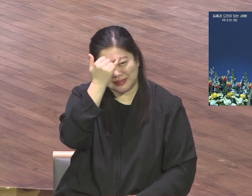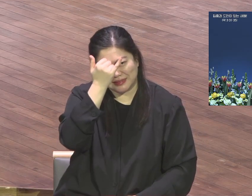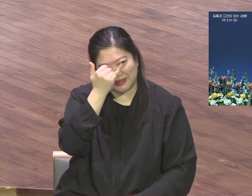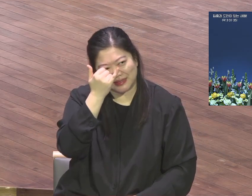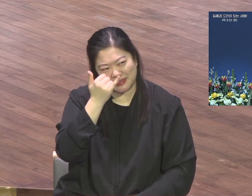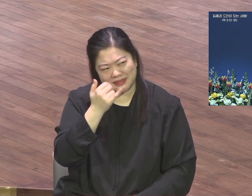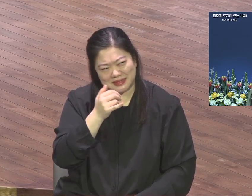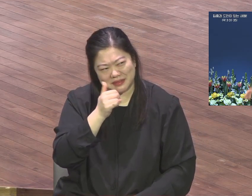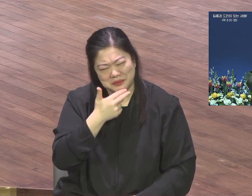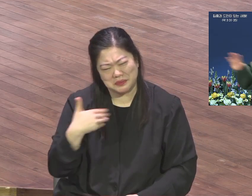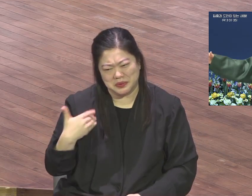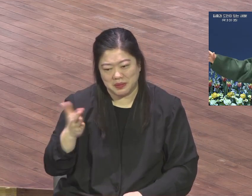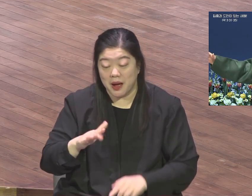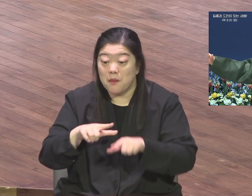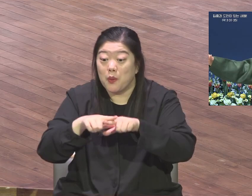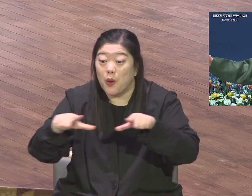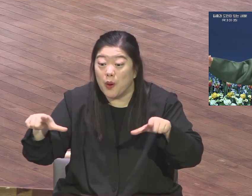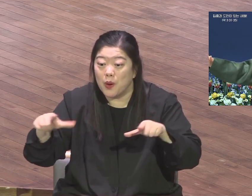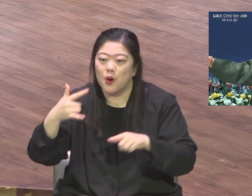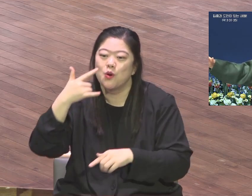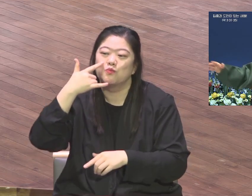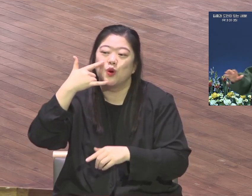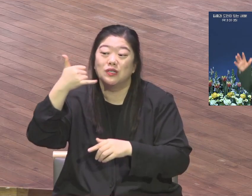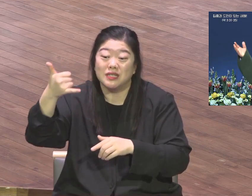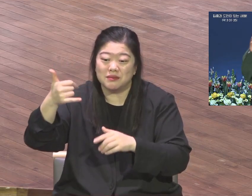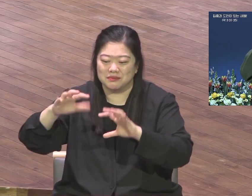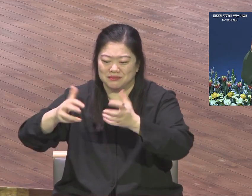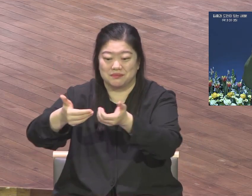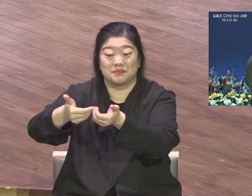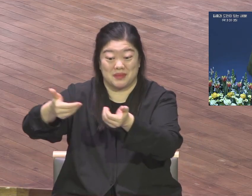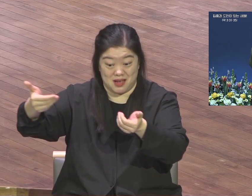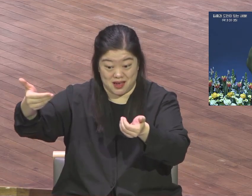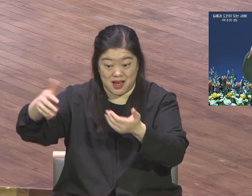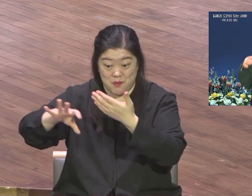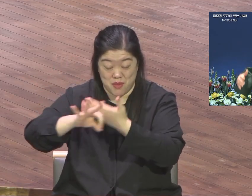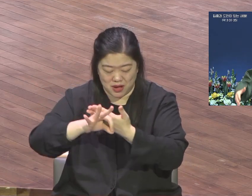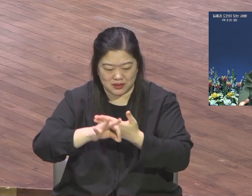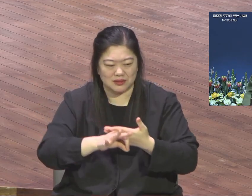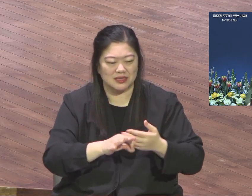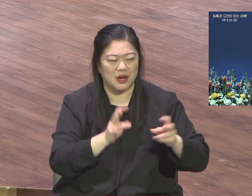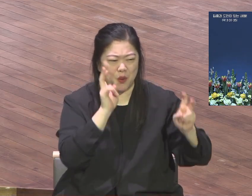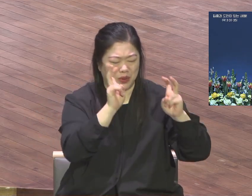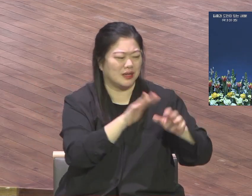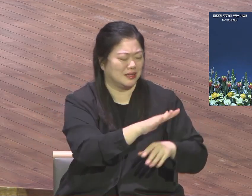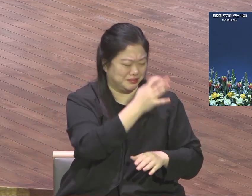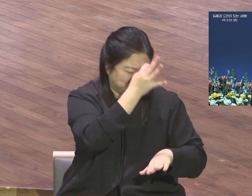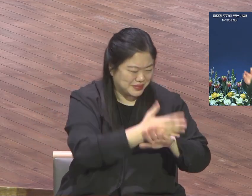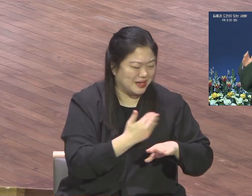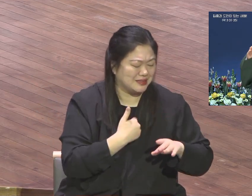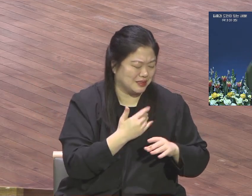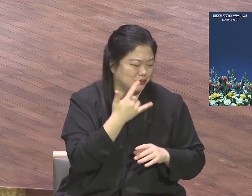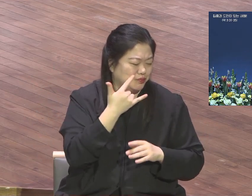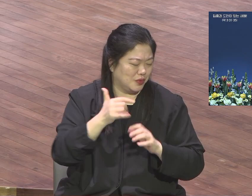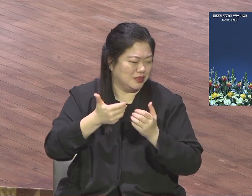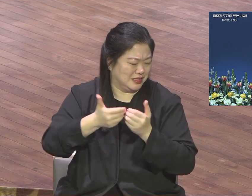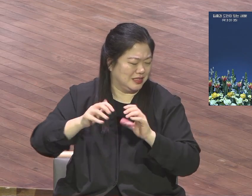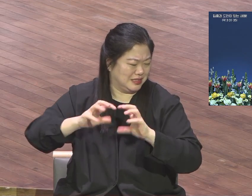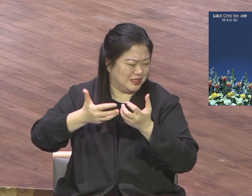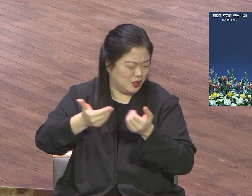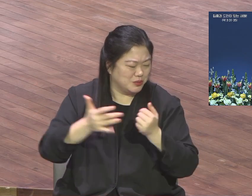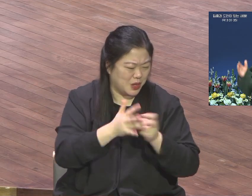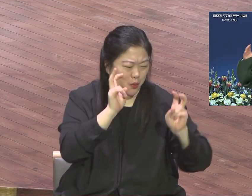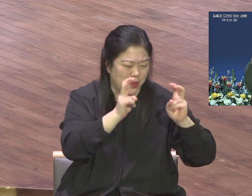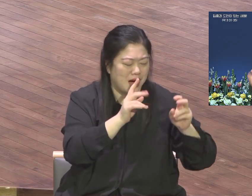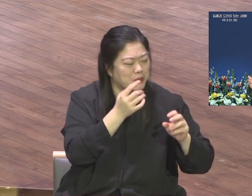붙이고 다 직원들 다 장례 참 안 했습니다. 정상급 못 하시고 남들보다 최고 일찍